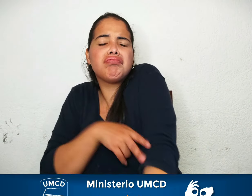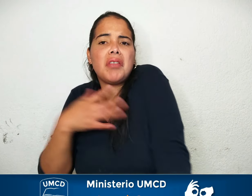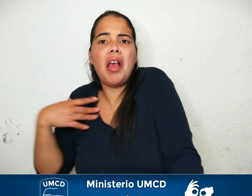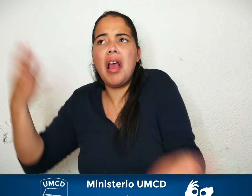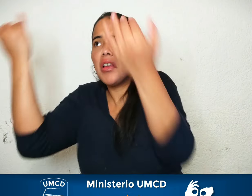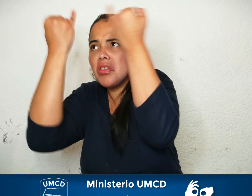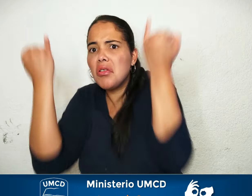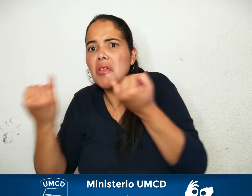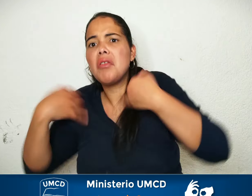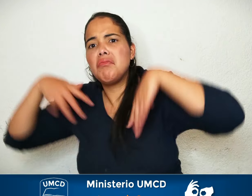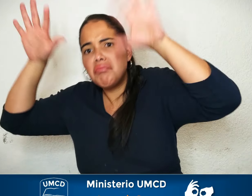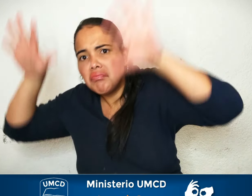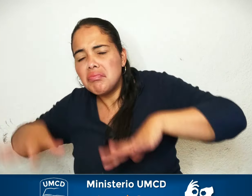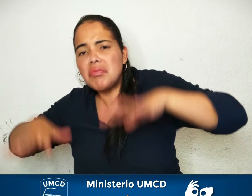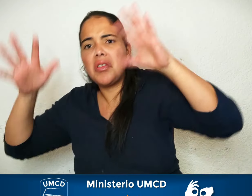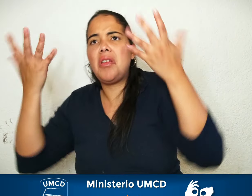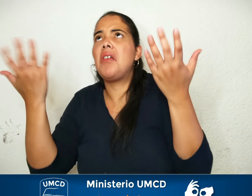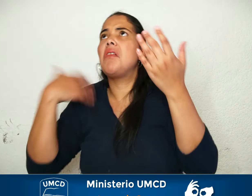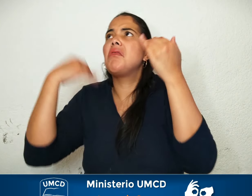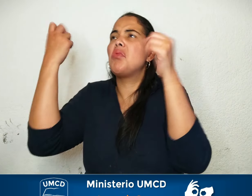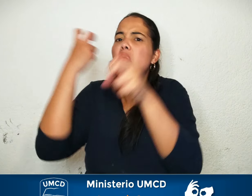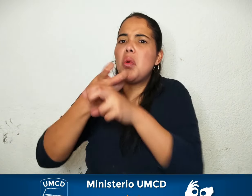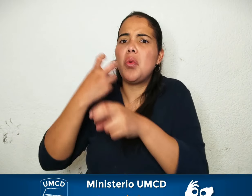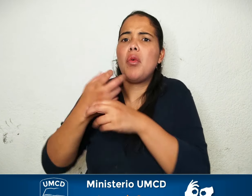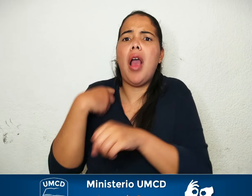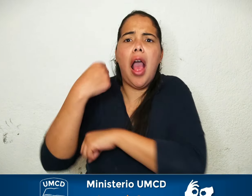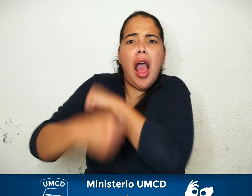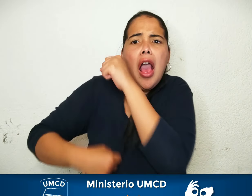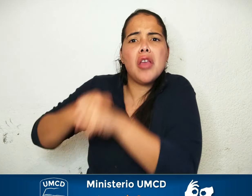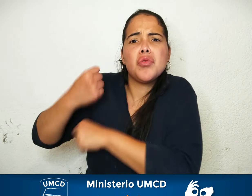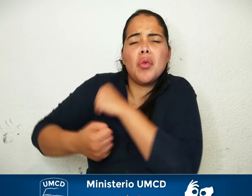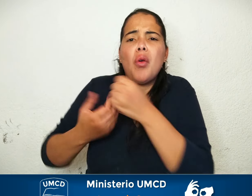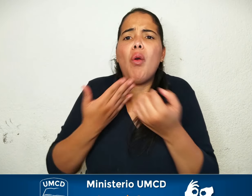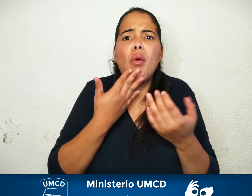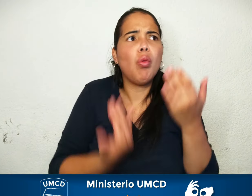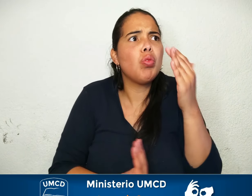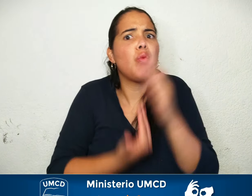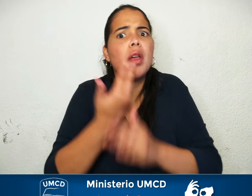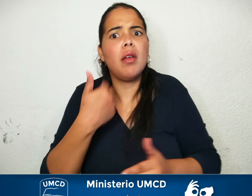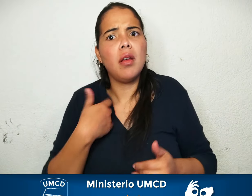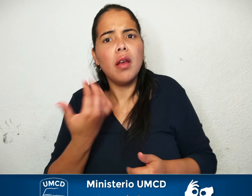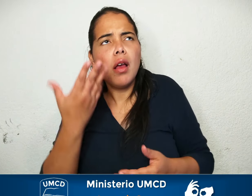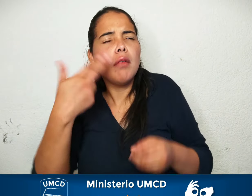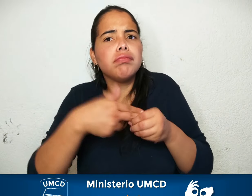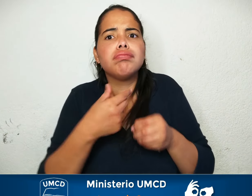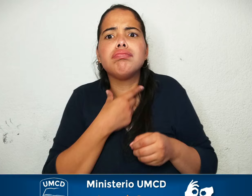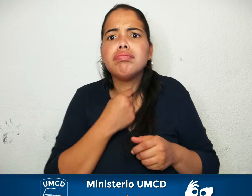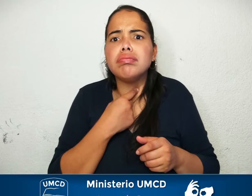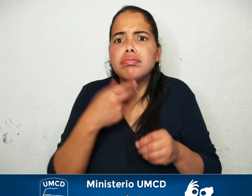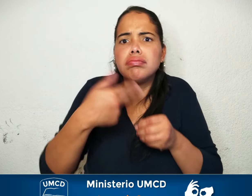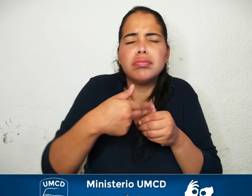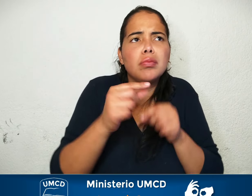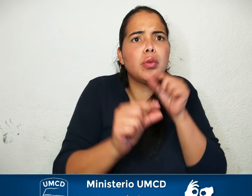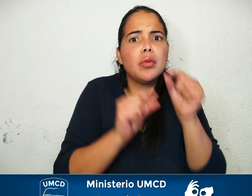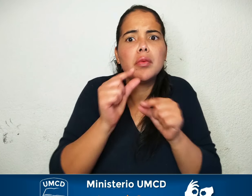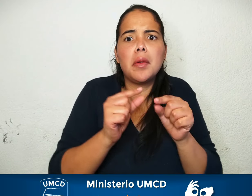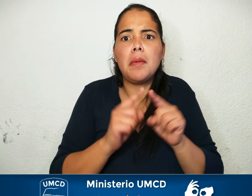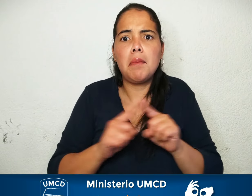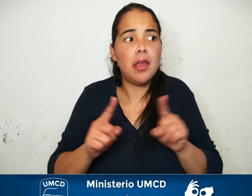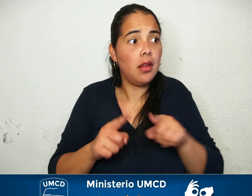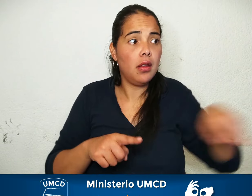por esa idolatría. Tal vez eran personas que habían vivido en esa idolatría por años y en su conciencia se sentían que